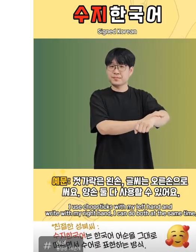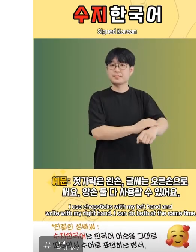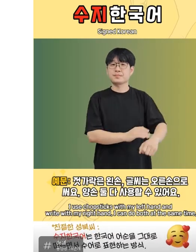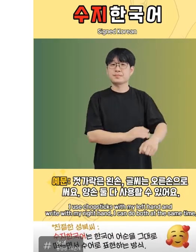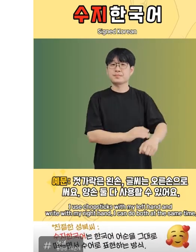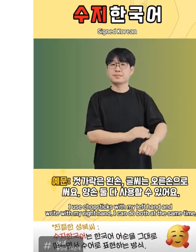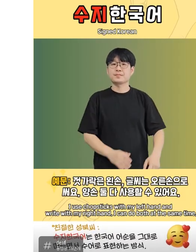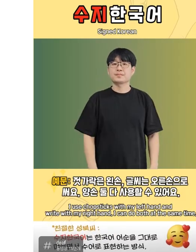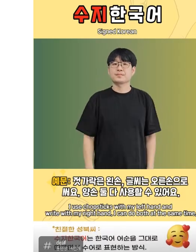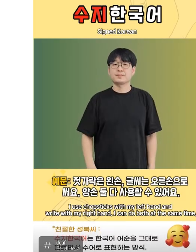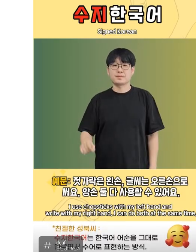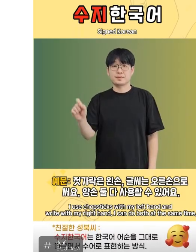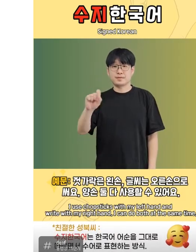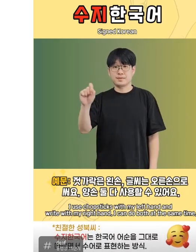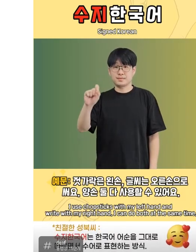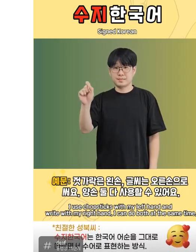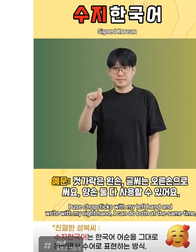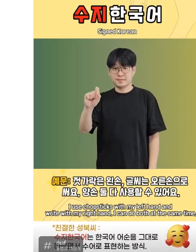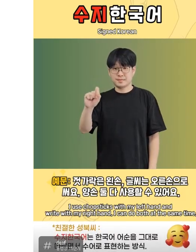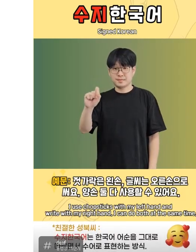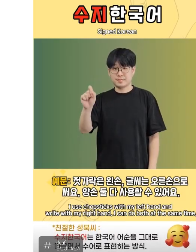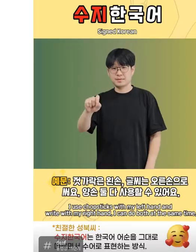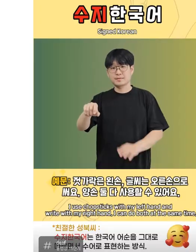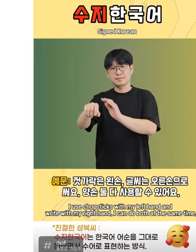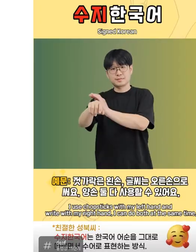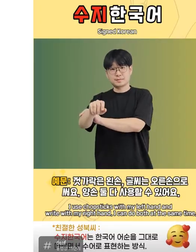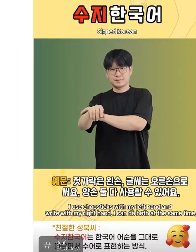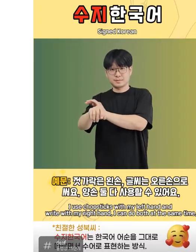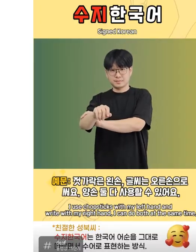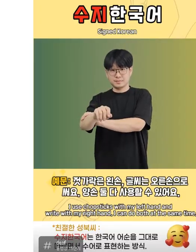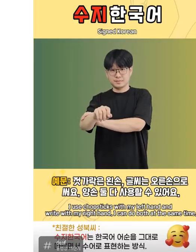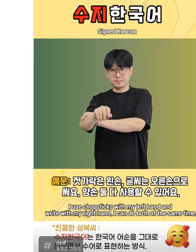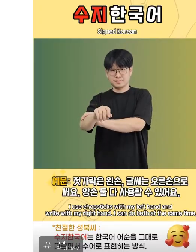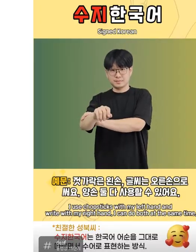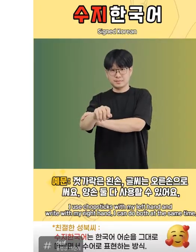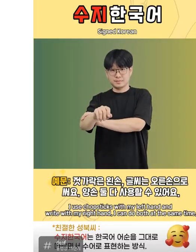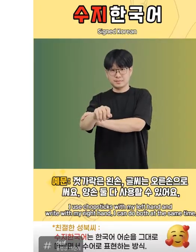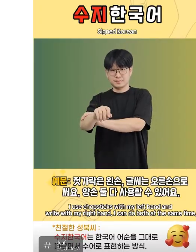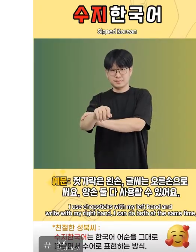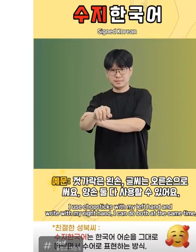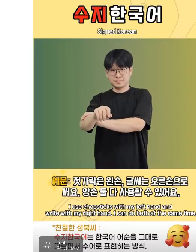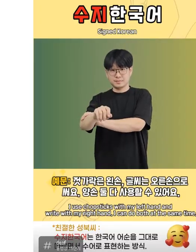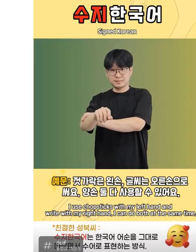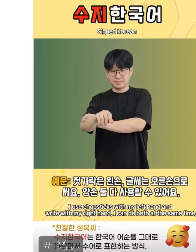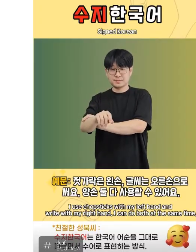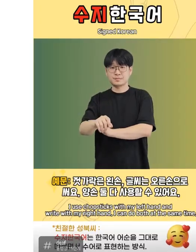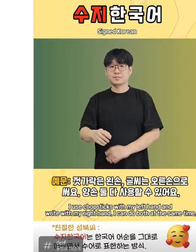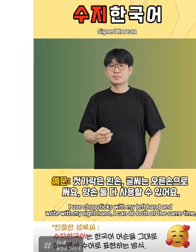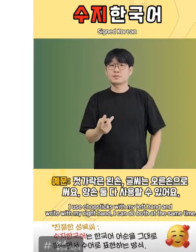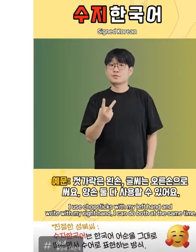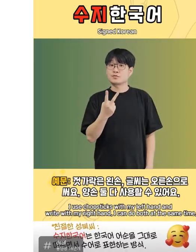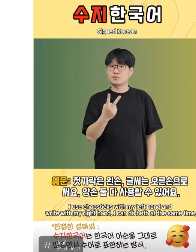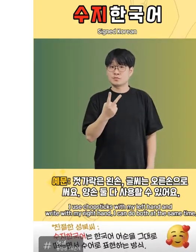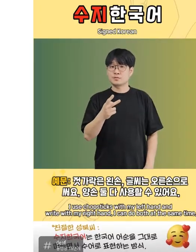왼손 그 다음에 글씨는 오른손 단어마다 대응시키려고 하죠. 그래서